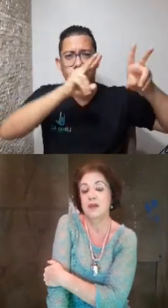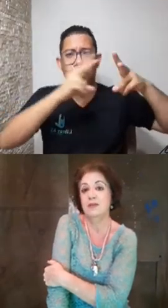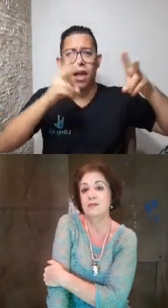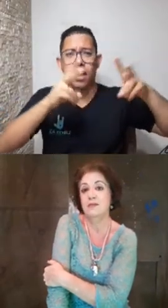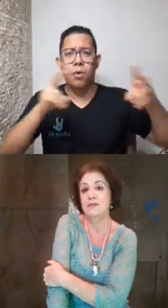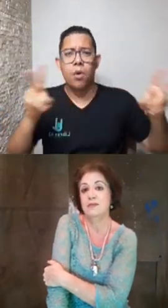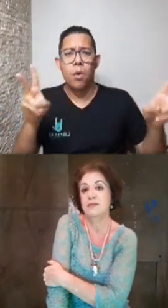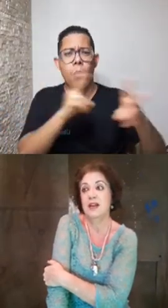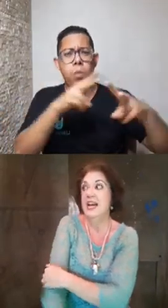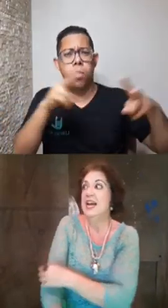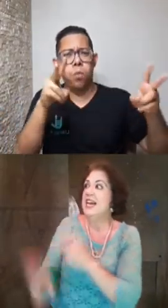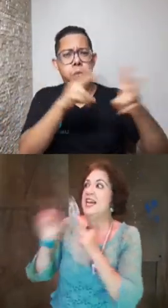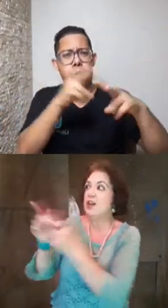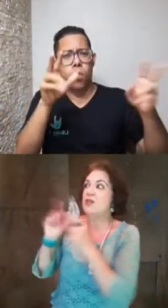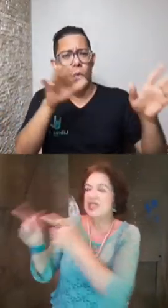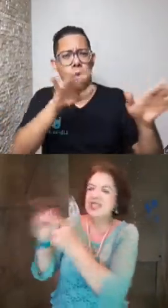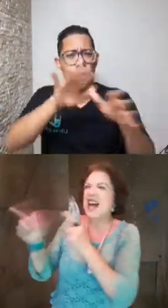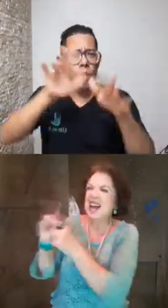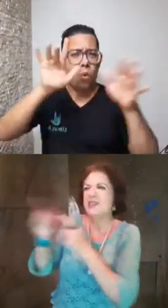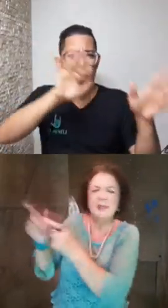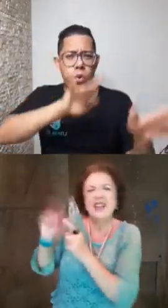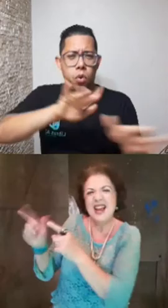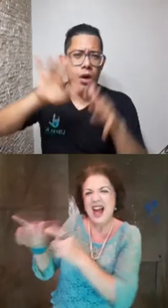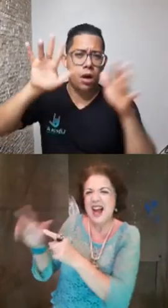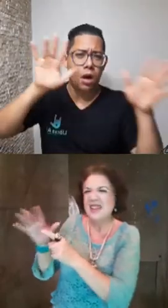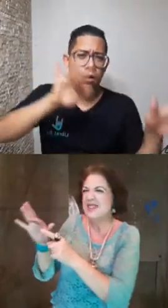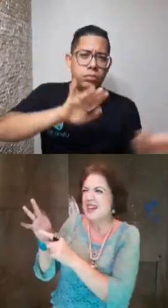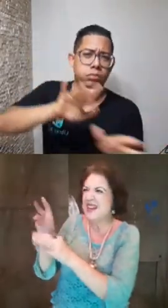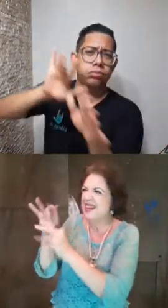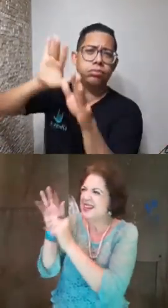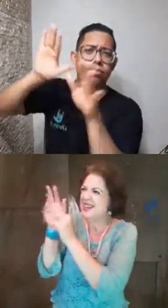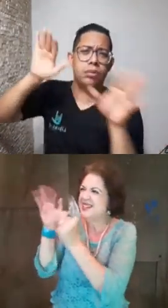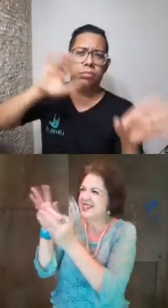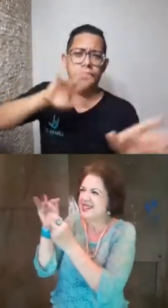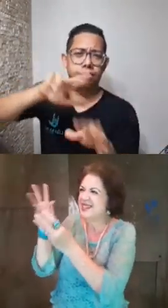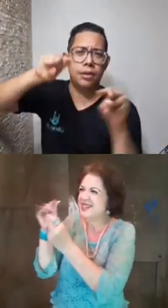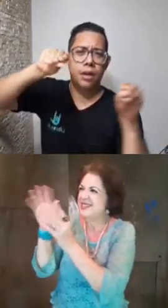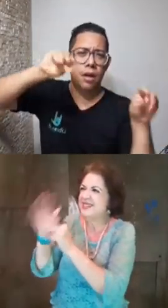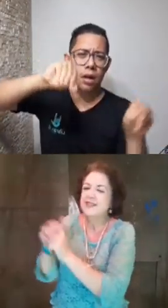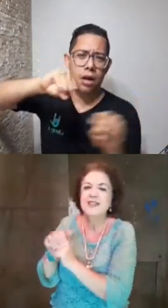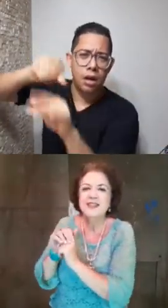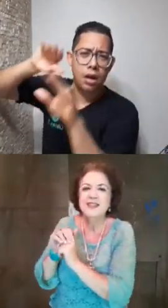Impressionante, não é? E que os sais minerais,